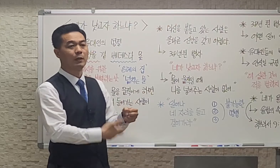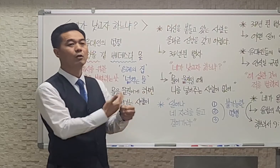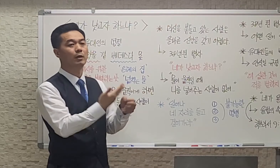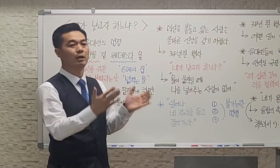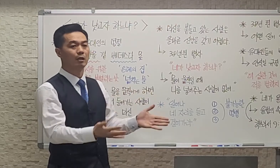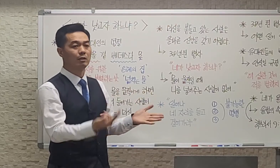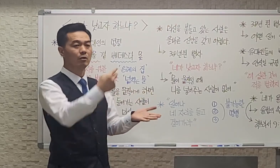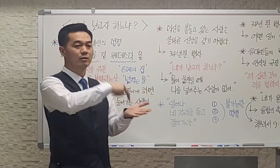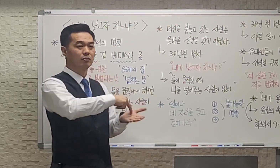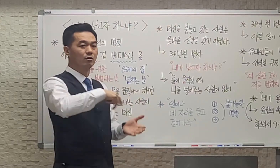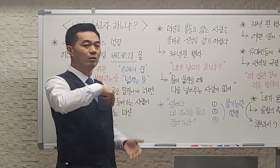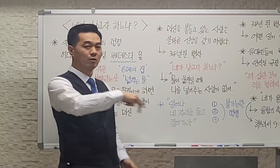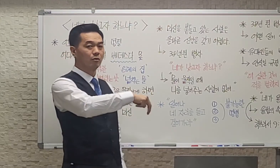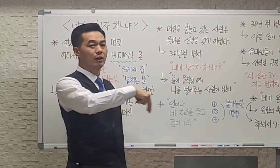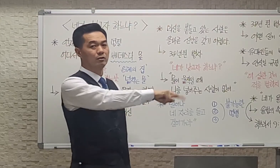38년 만에 일어나서 걸어가는 거예요.